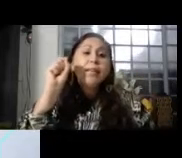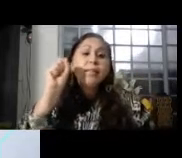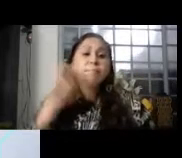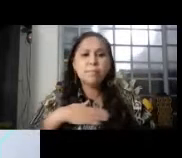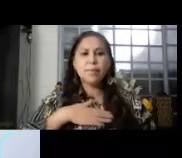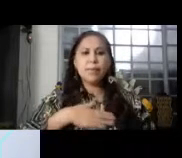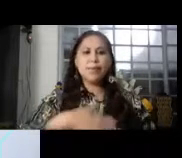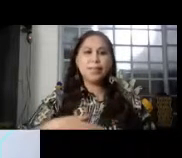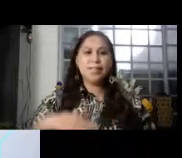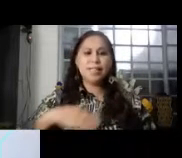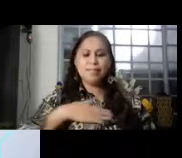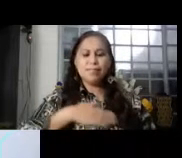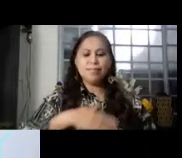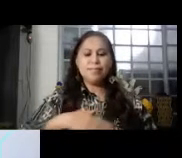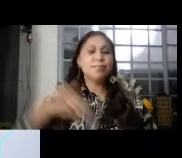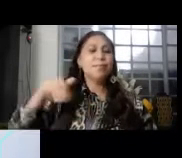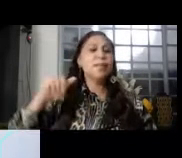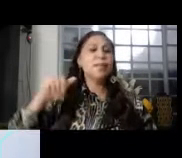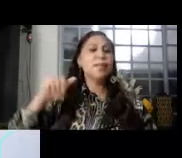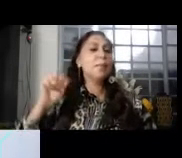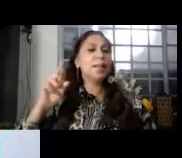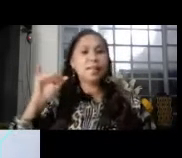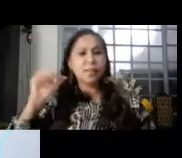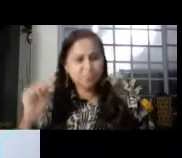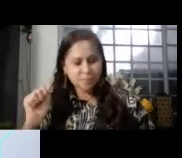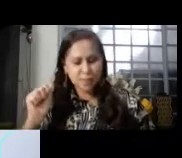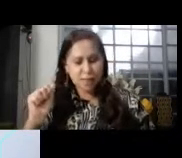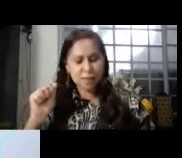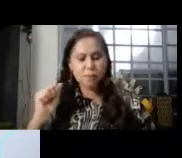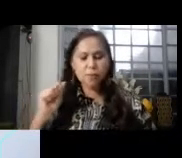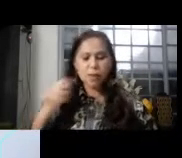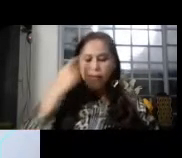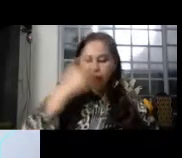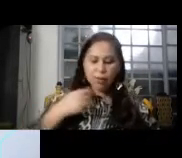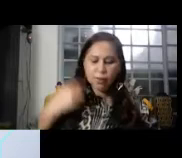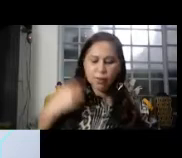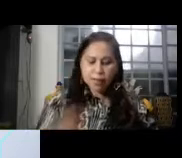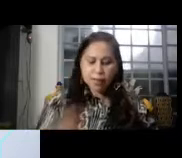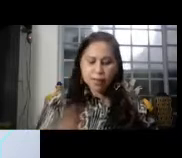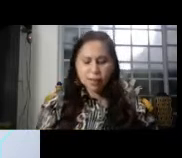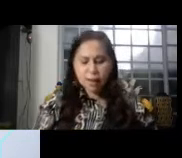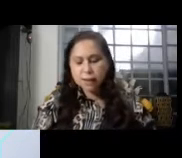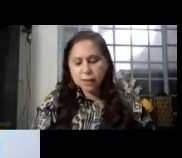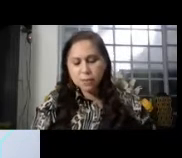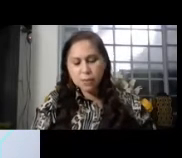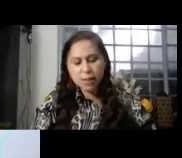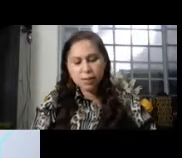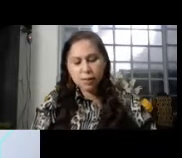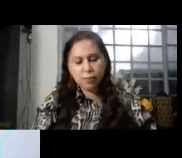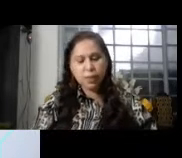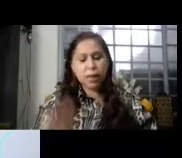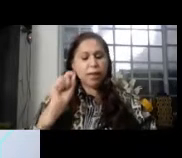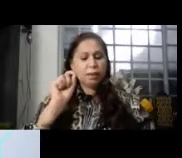quem gosta de Maria, né? Então, vai ter toda aí essa carga de